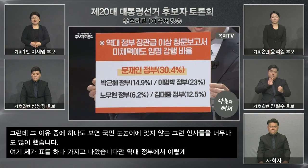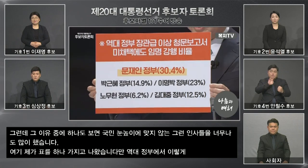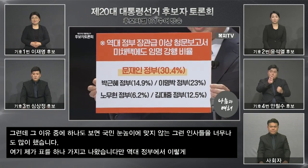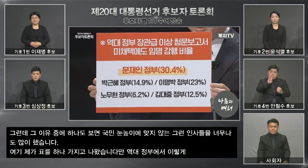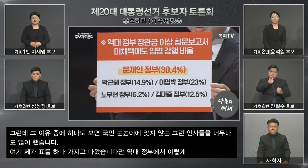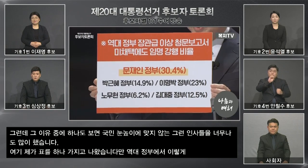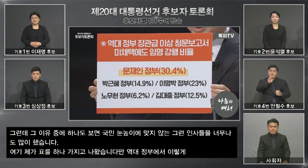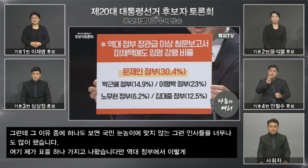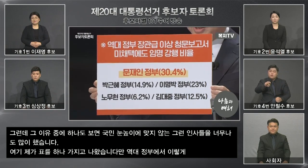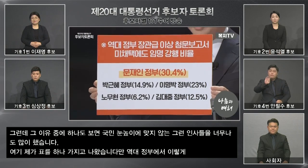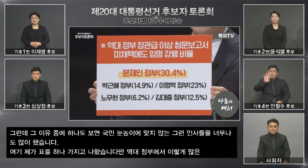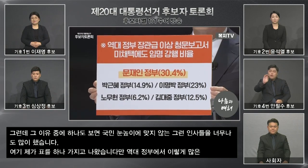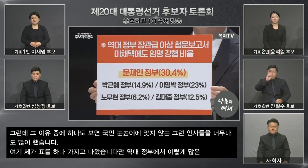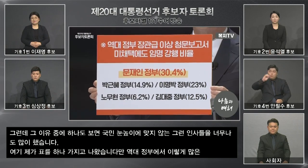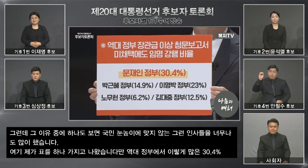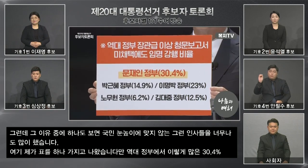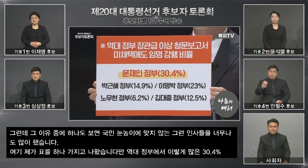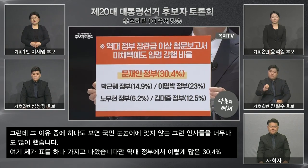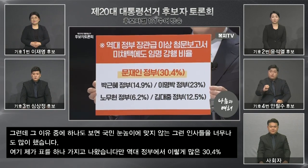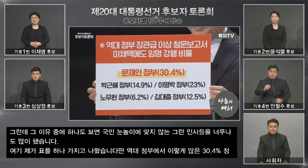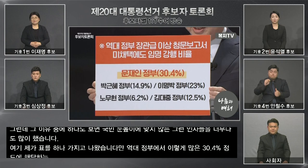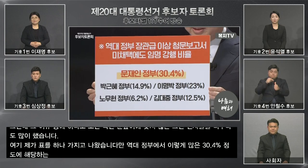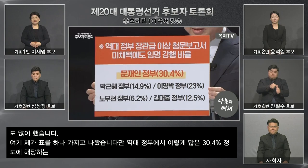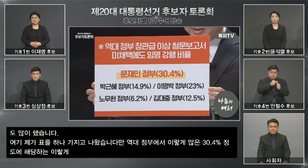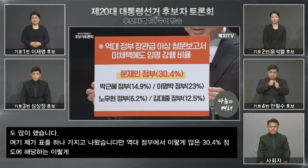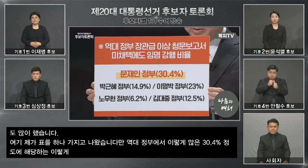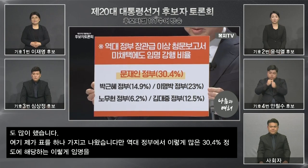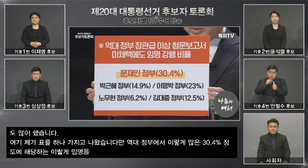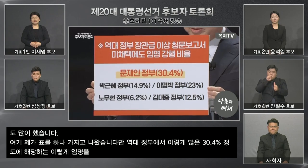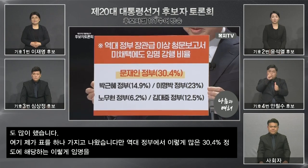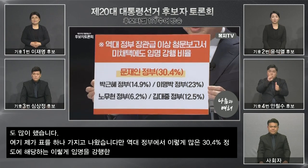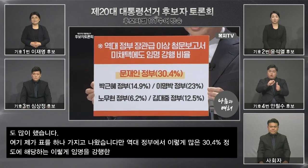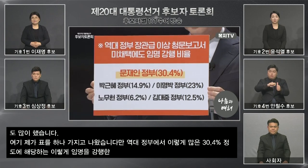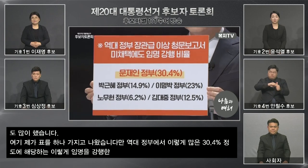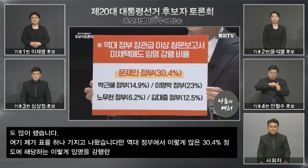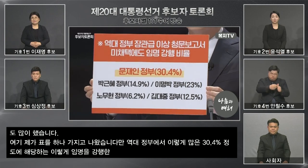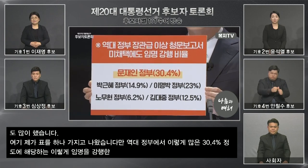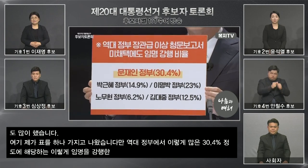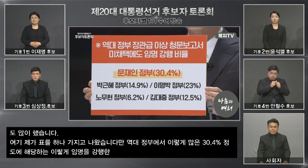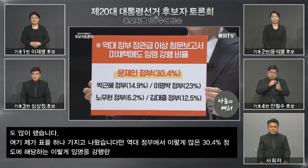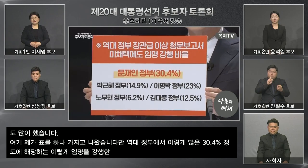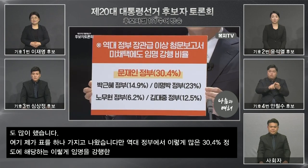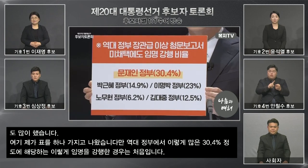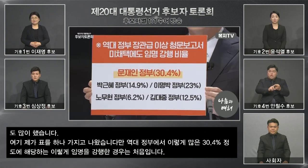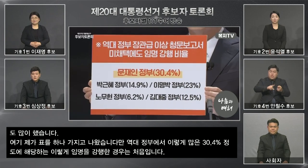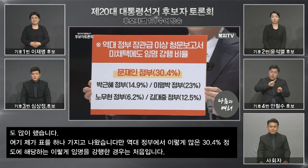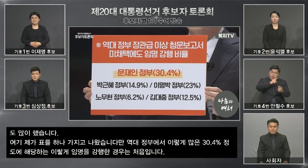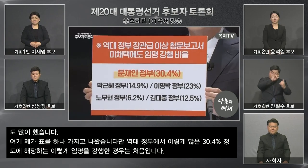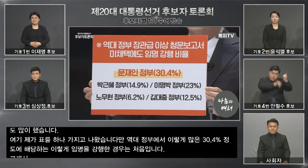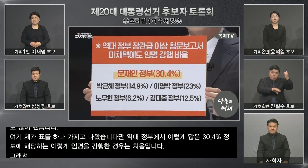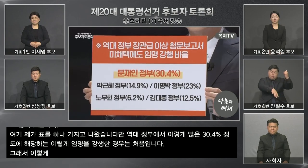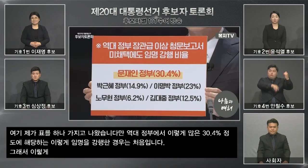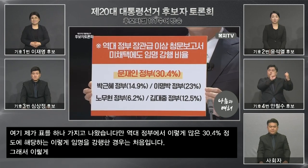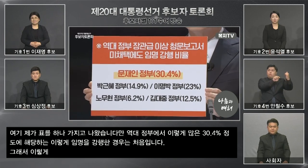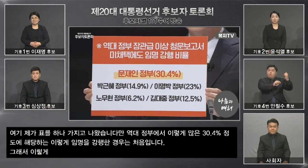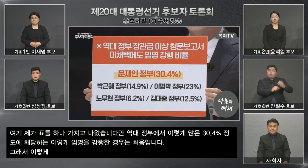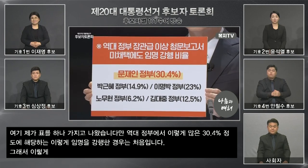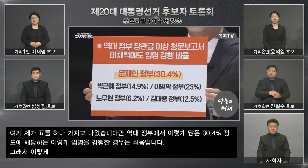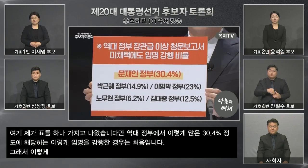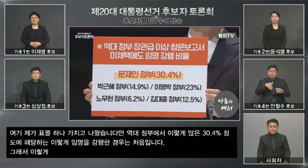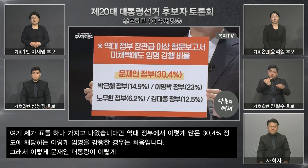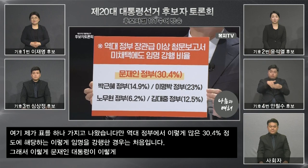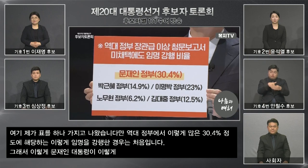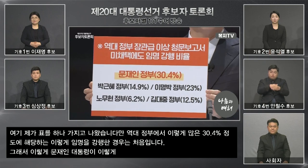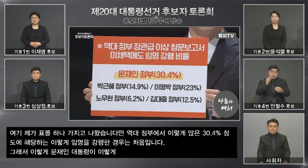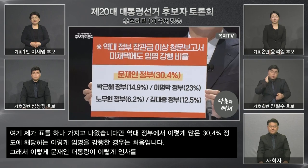이렇게 임명을 강행한 경우는 청우입니다. 그래서 이렇게 문재인 대통령이 이렇게 인사를 강행했던